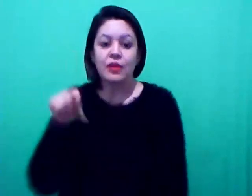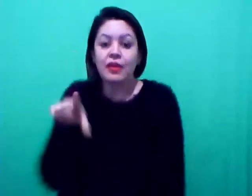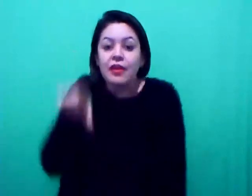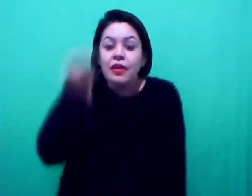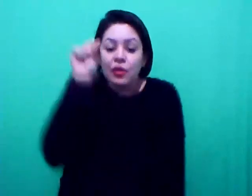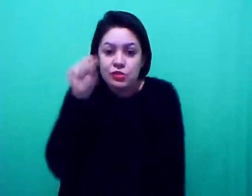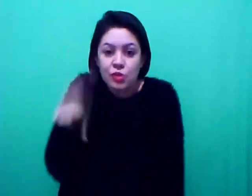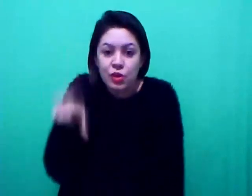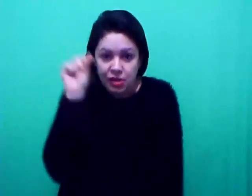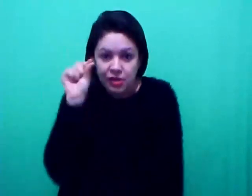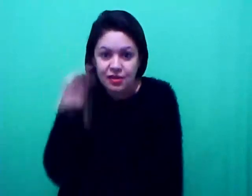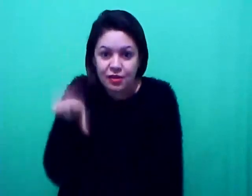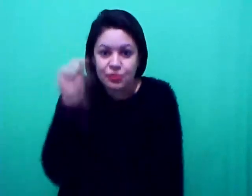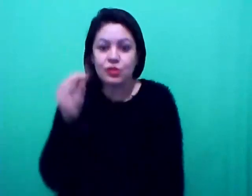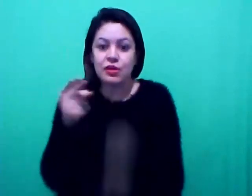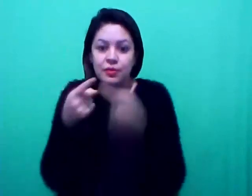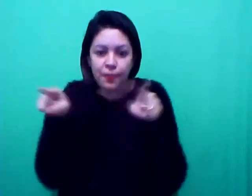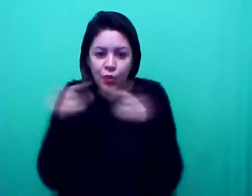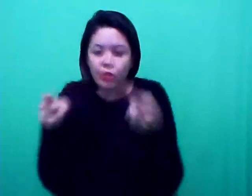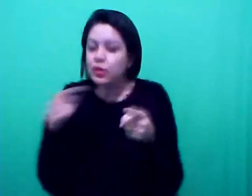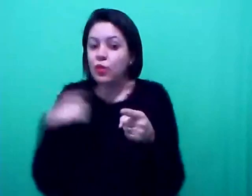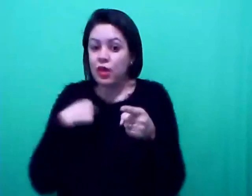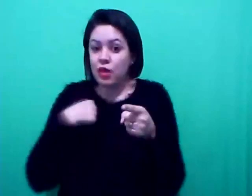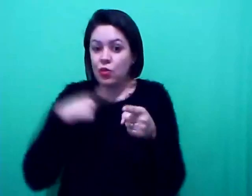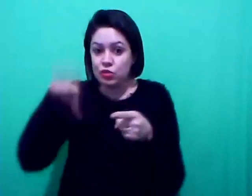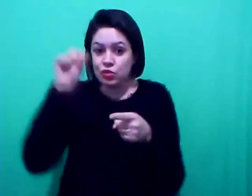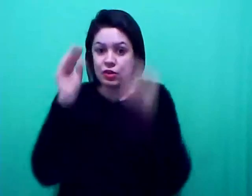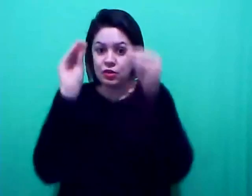O Marcelo escolheu uma música.